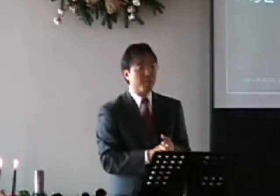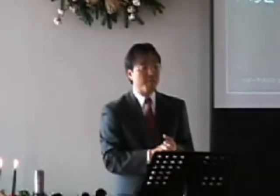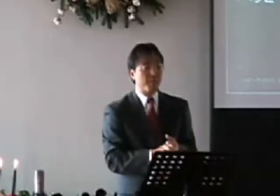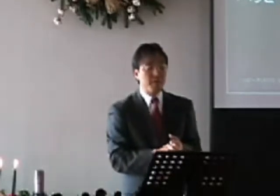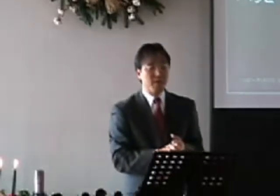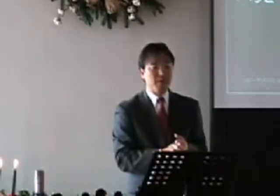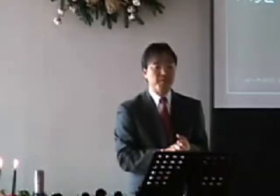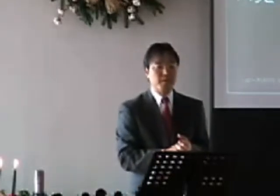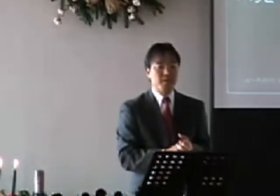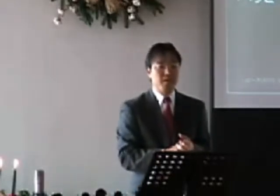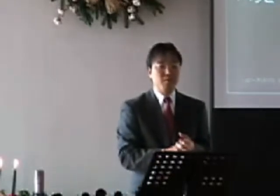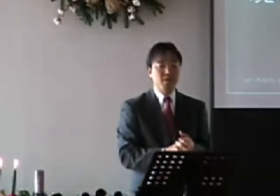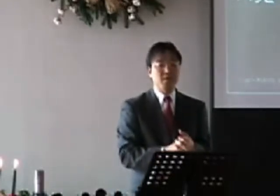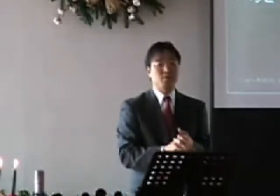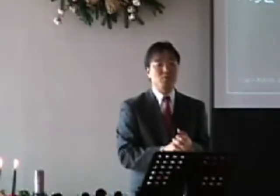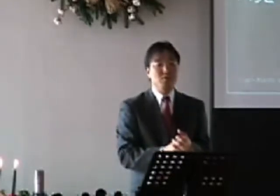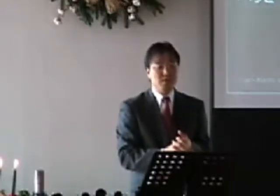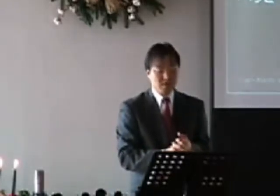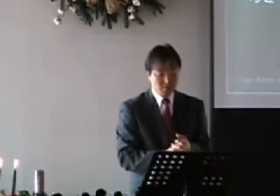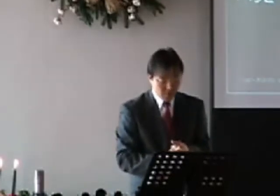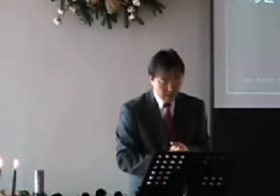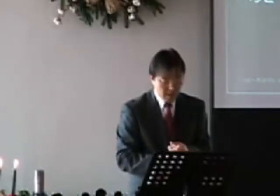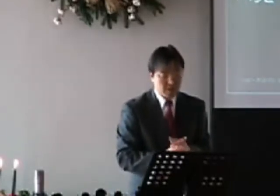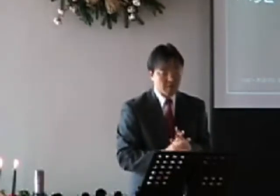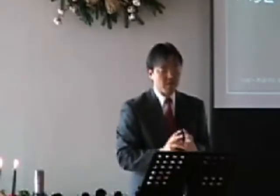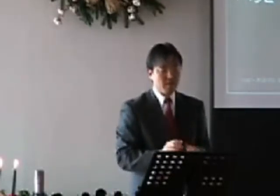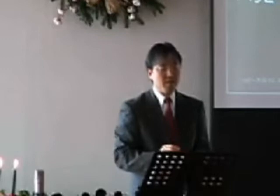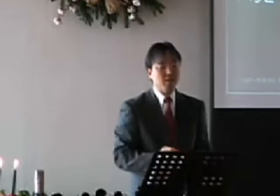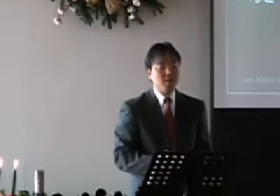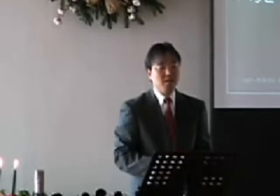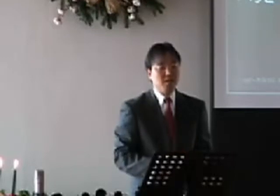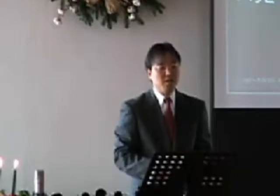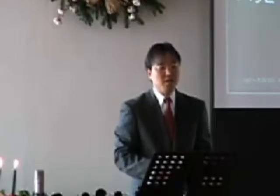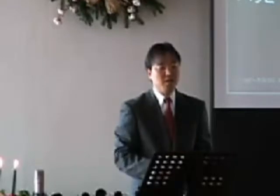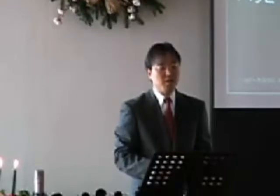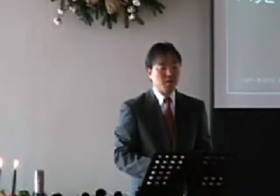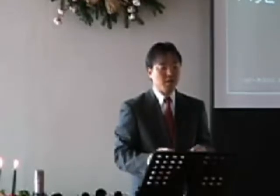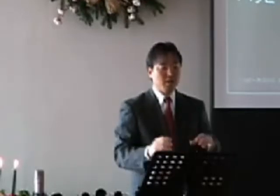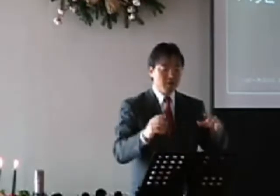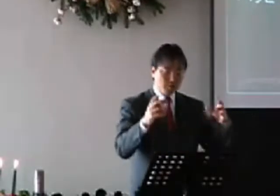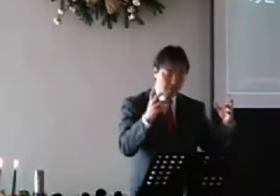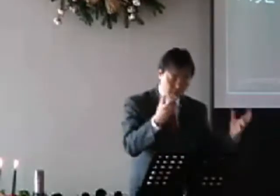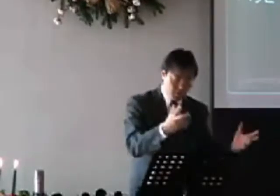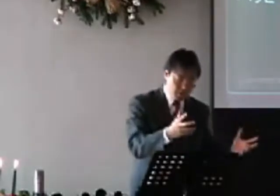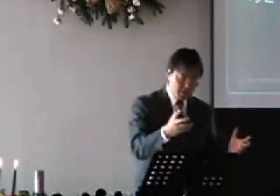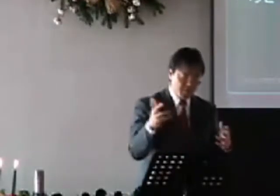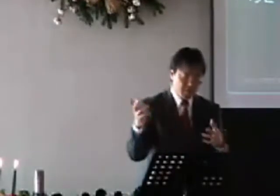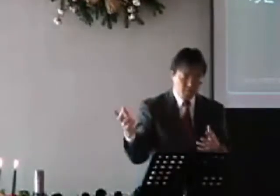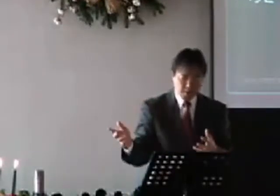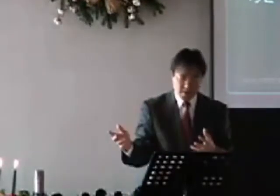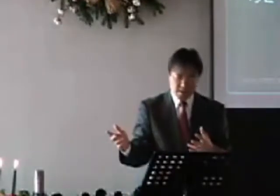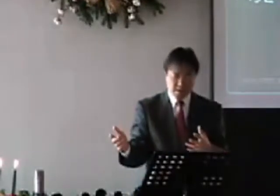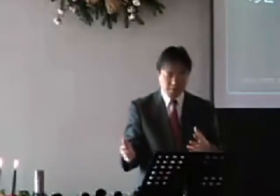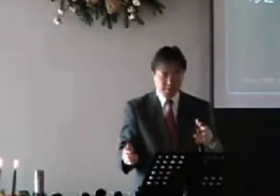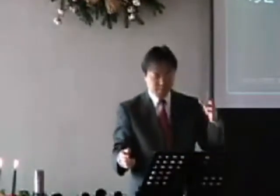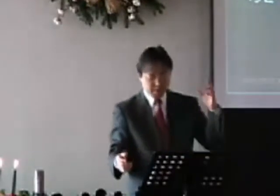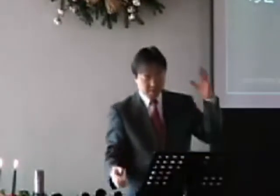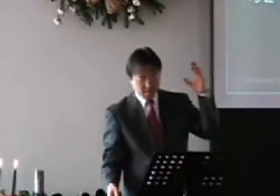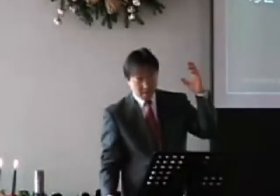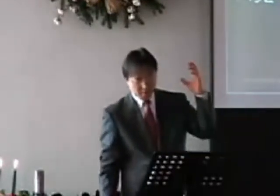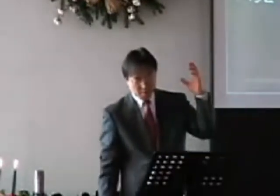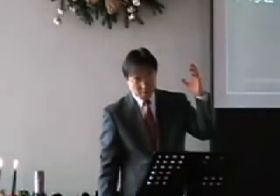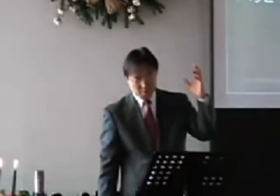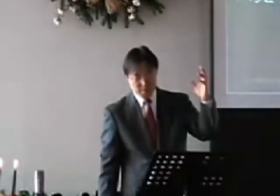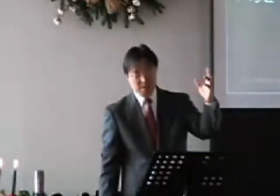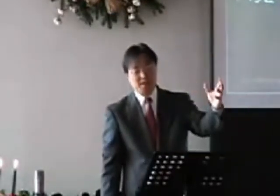ね、もう辛くてね、迷子になった時は寂しくて怖くてね、どうしようもないですよね、まさ